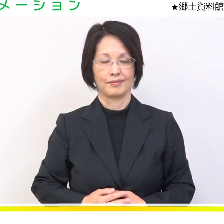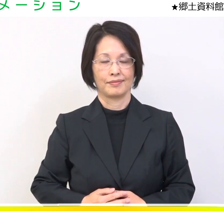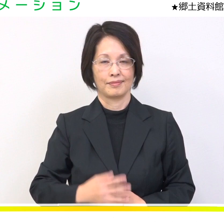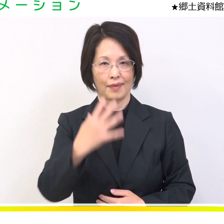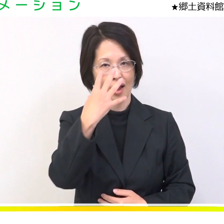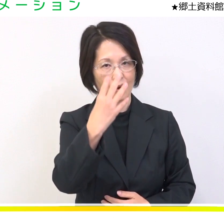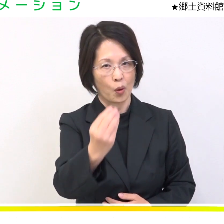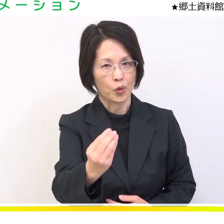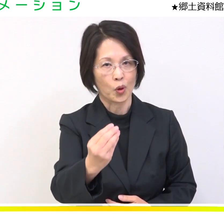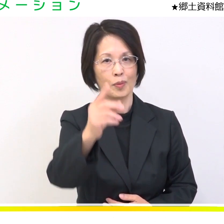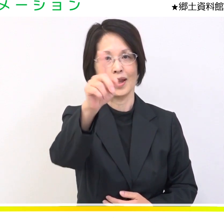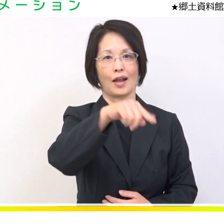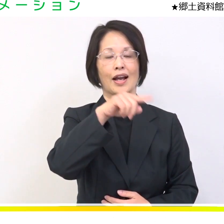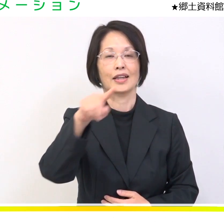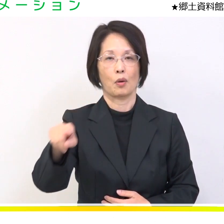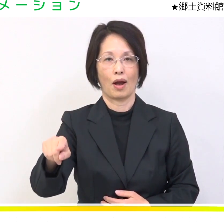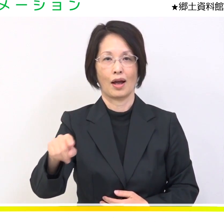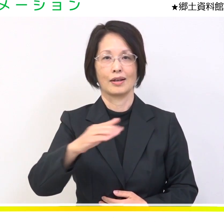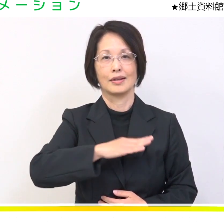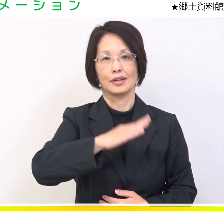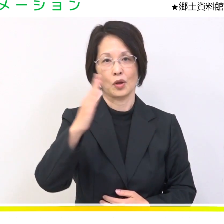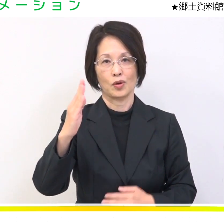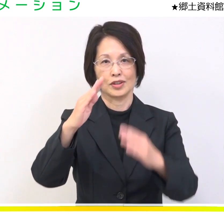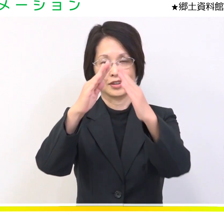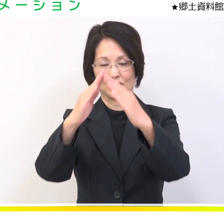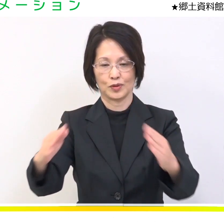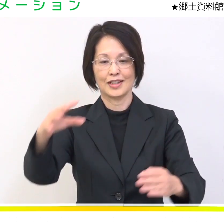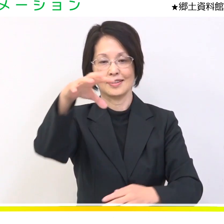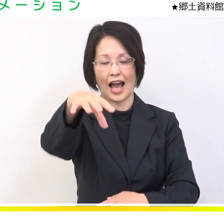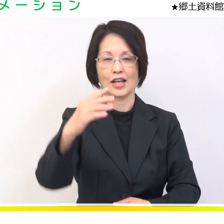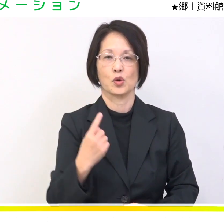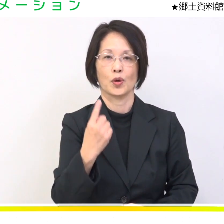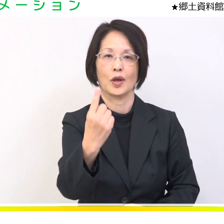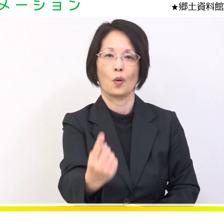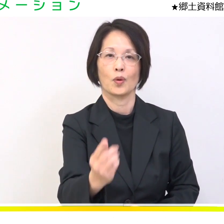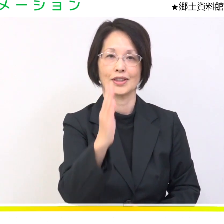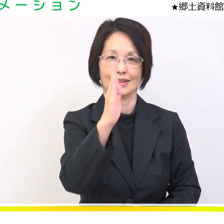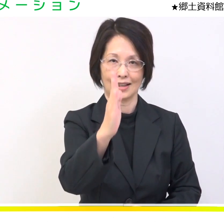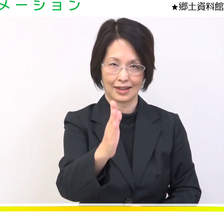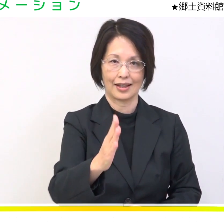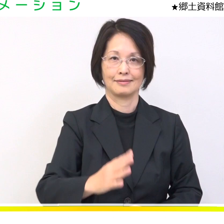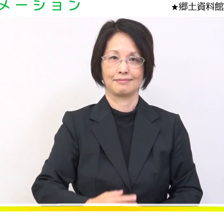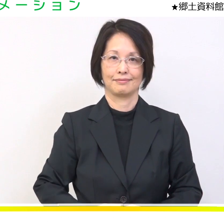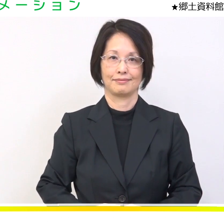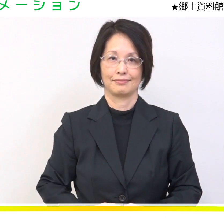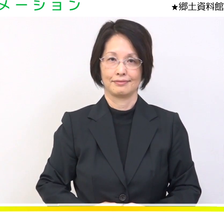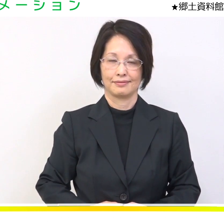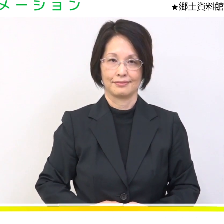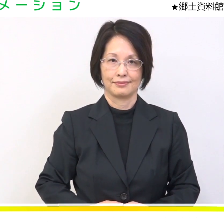ご興味のある方は当日直接会場にお越しください